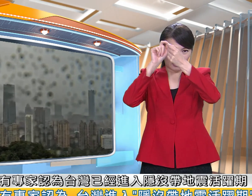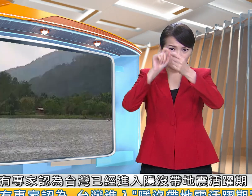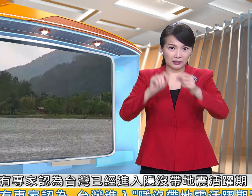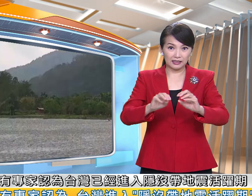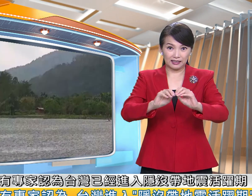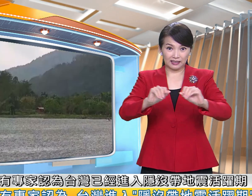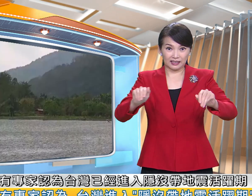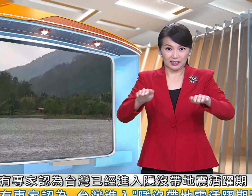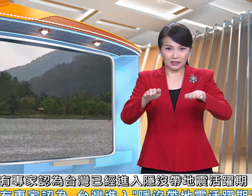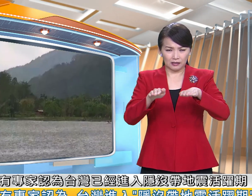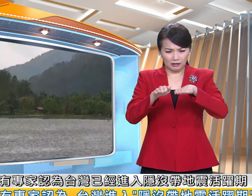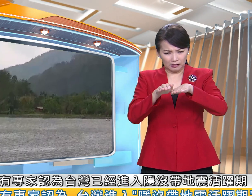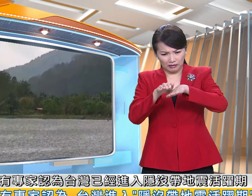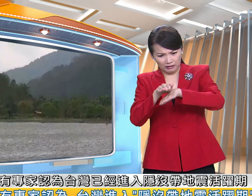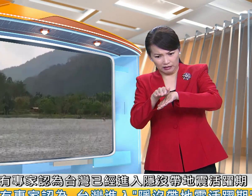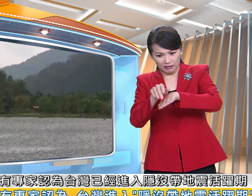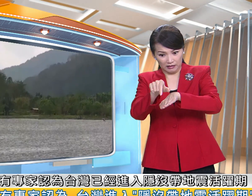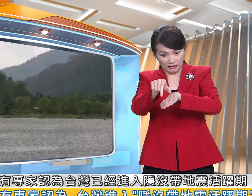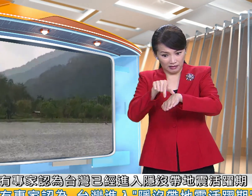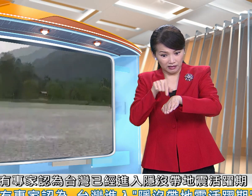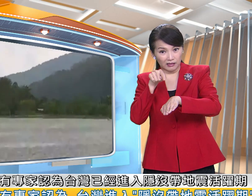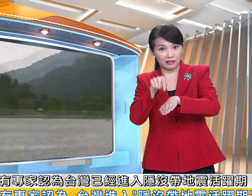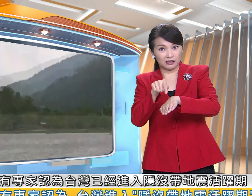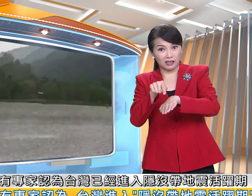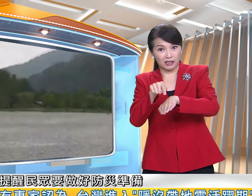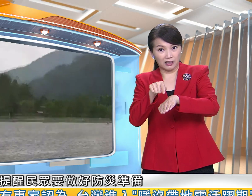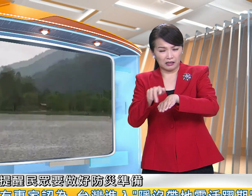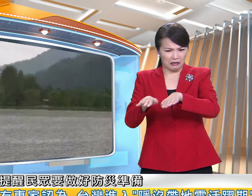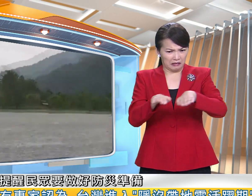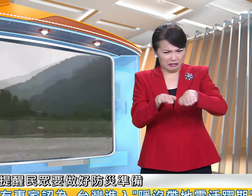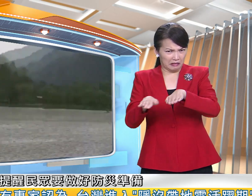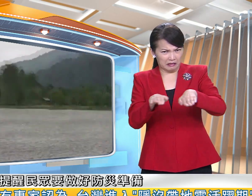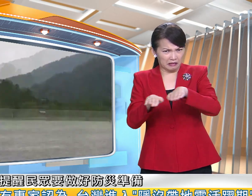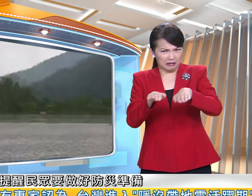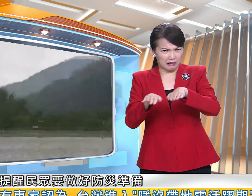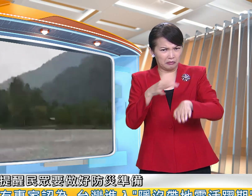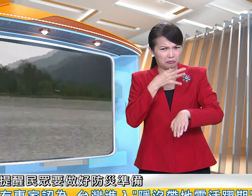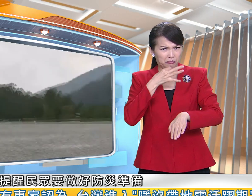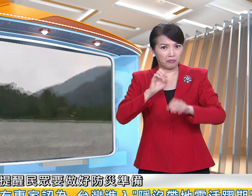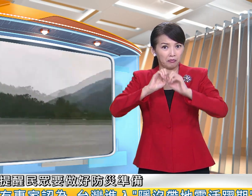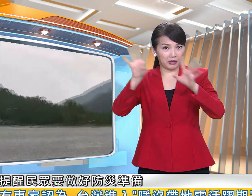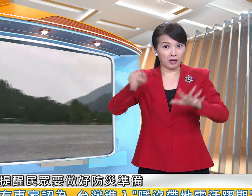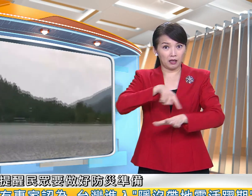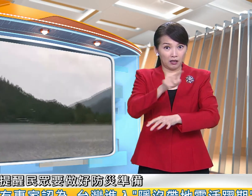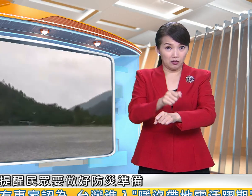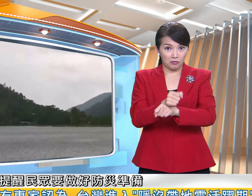隐末代地震活跃期，提醒民众要做好防灾准备。